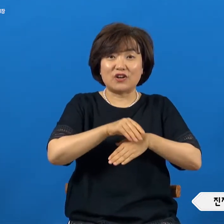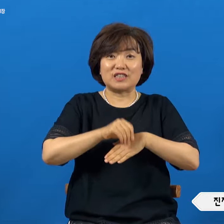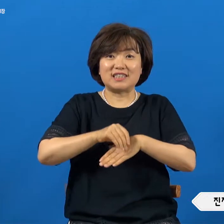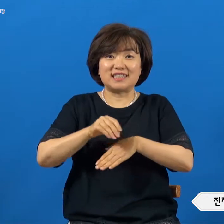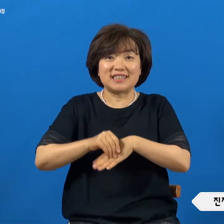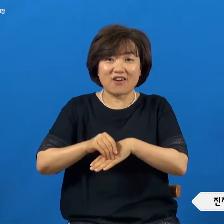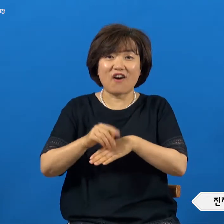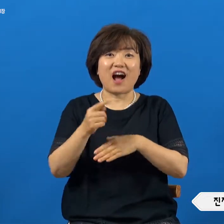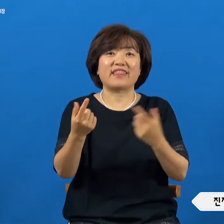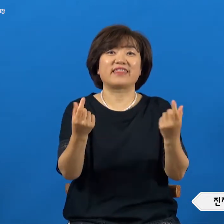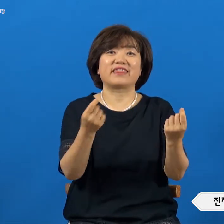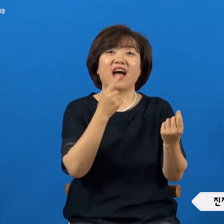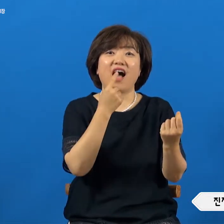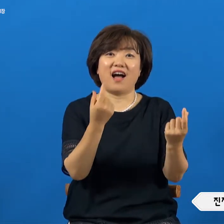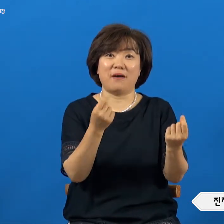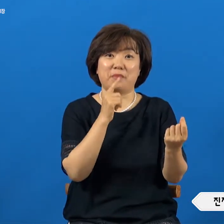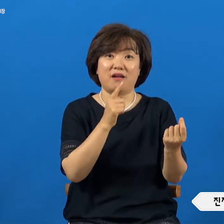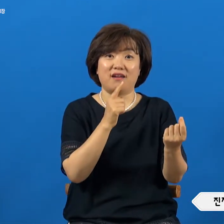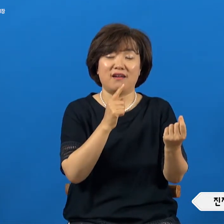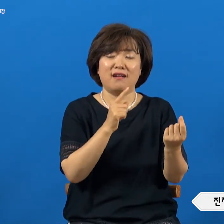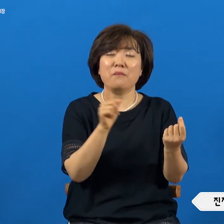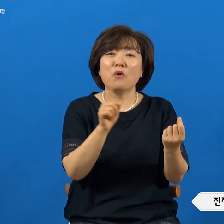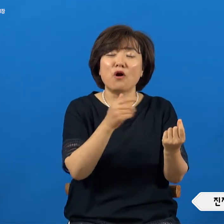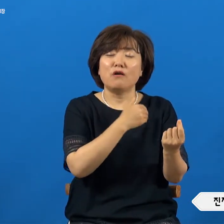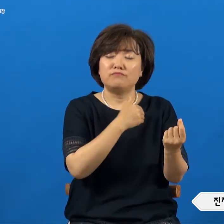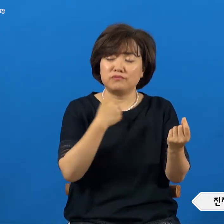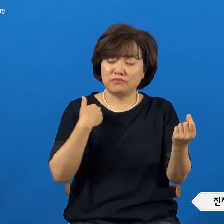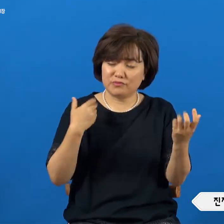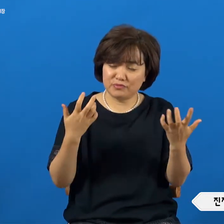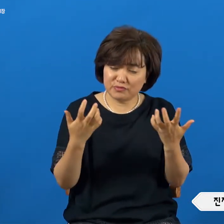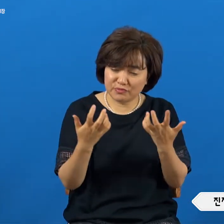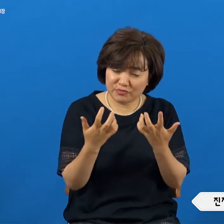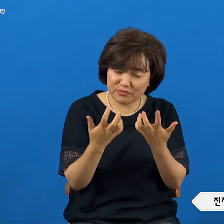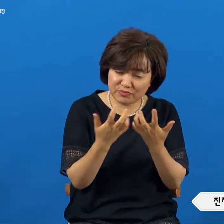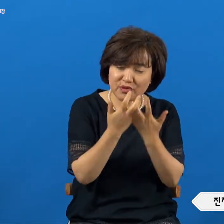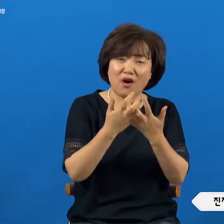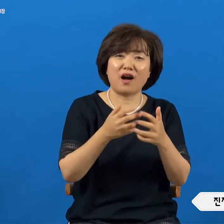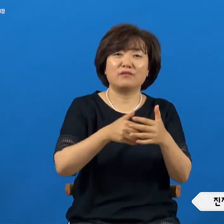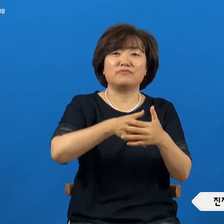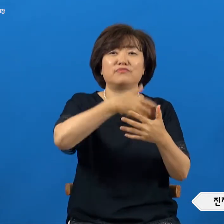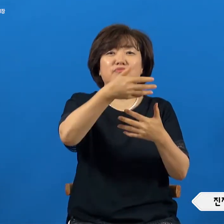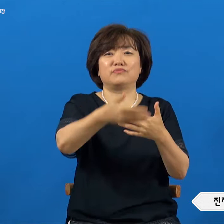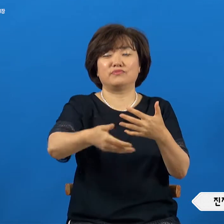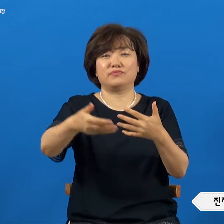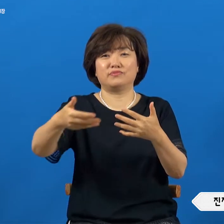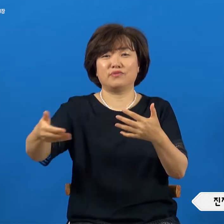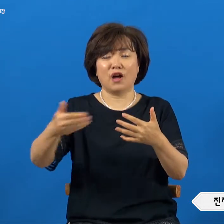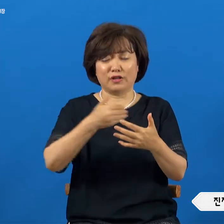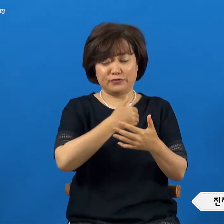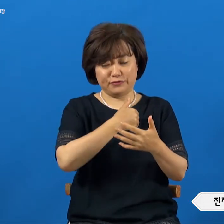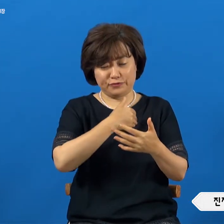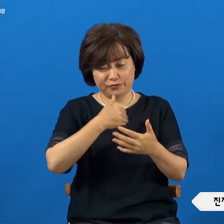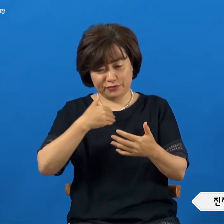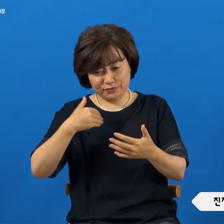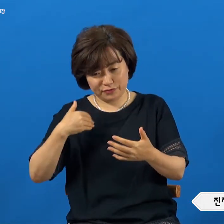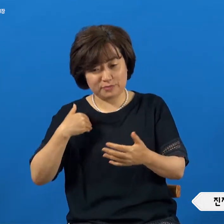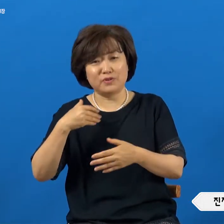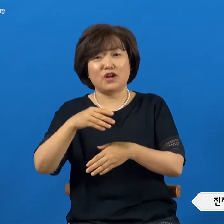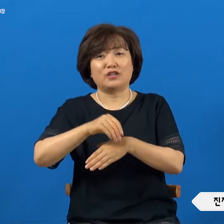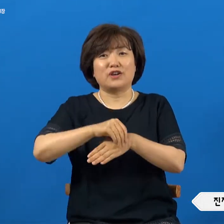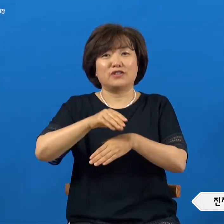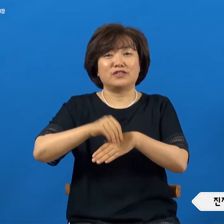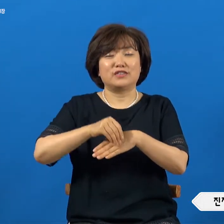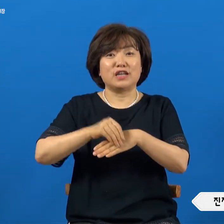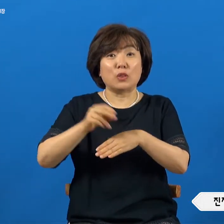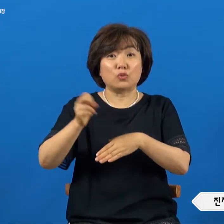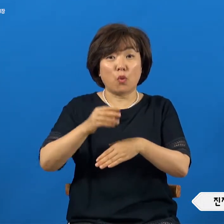성경은 말씀합니다. 풍성한 흐름을 이야기합니다. 충분히 적시는 것을 이야기합니다. 그곳에는